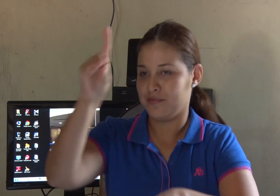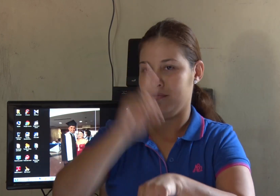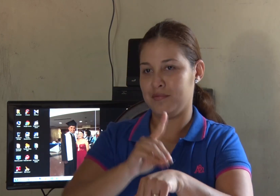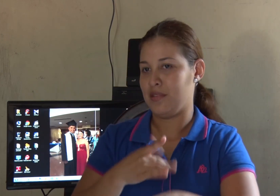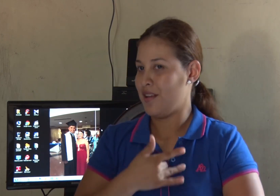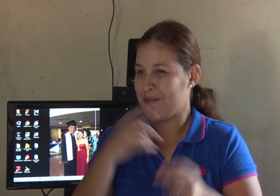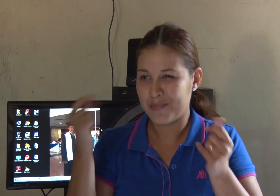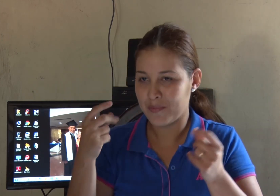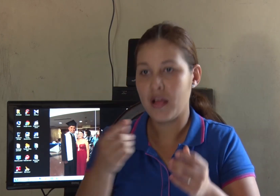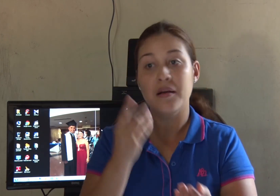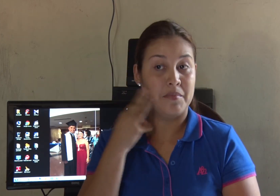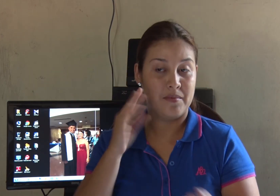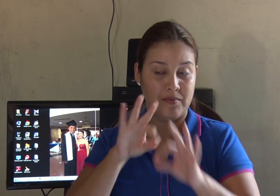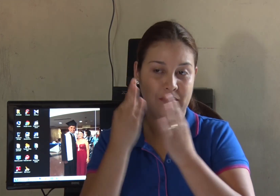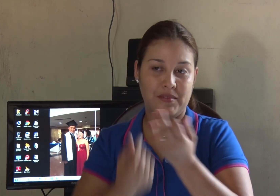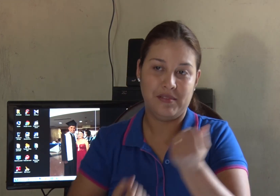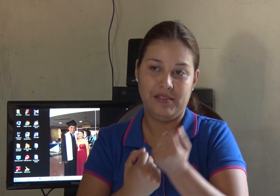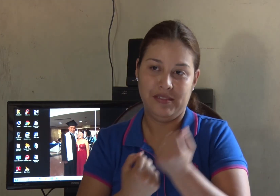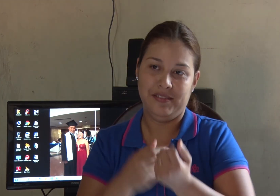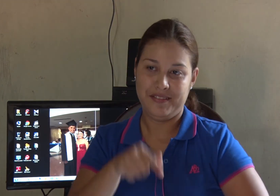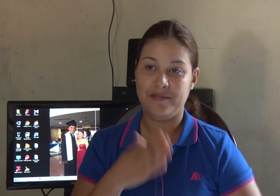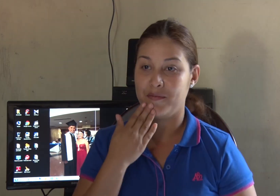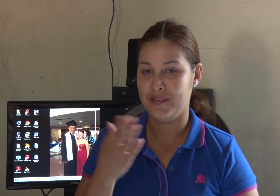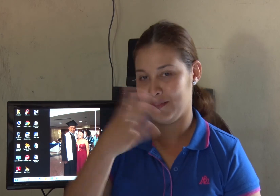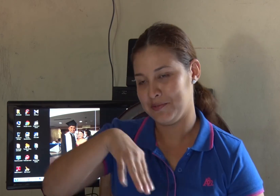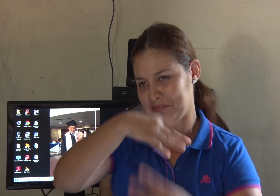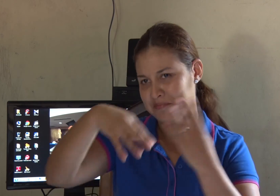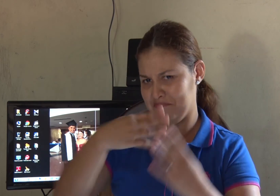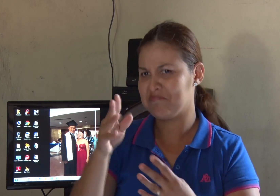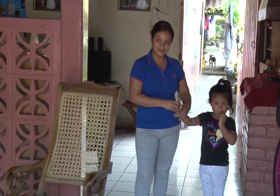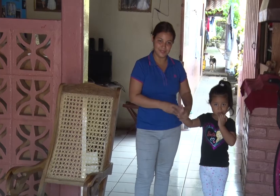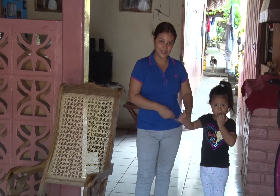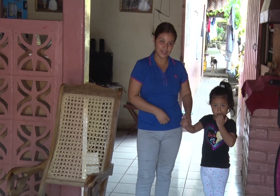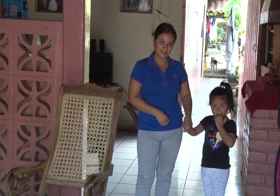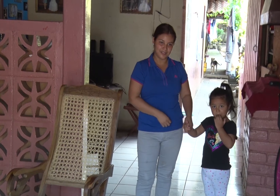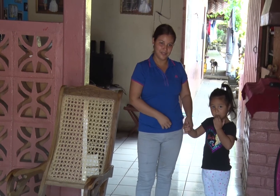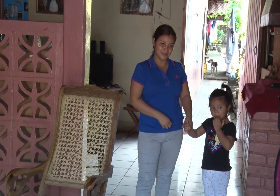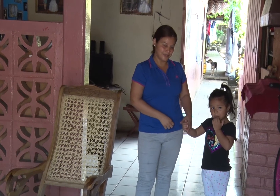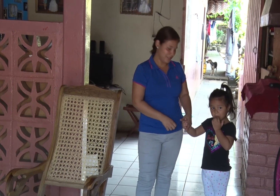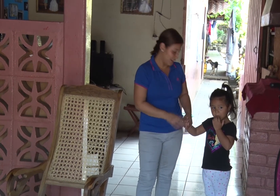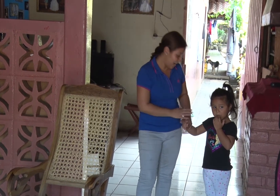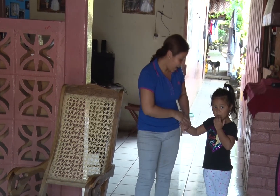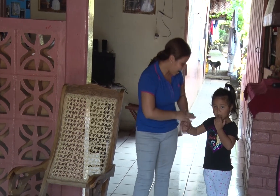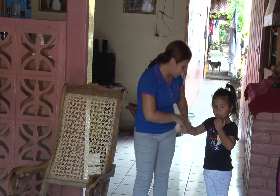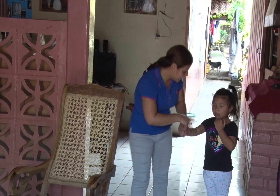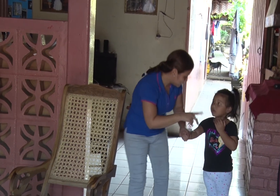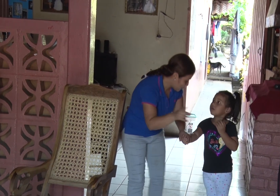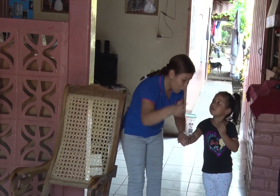alguna dificultad, Harlan se preocupa también, pero siempre tenemos el apoyo de mi mamá, de toda la familia que nos está apoyando